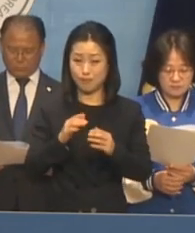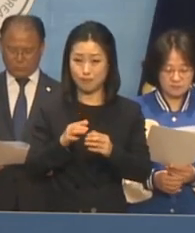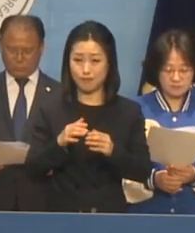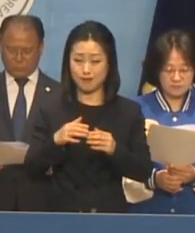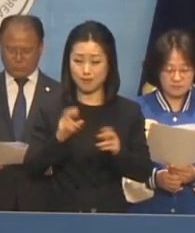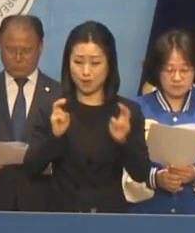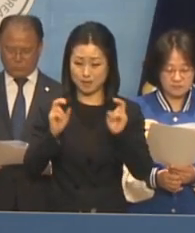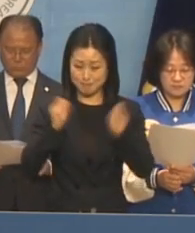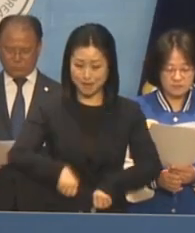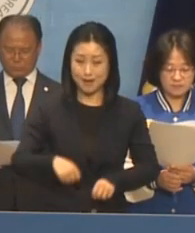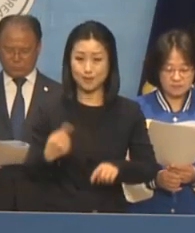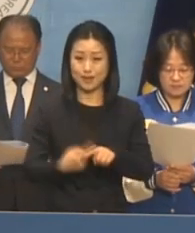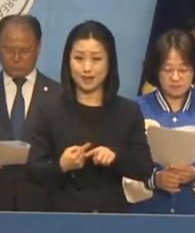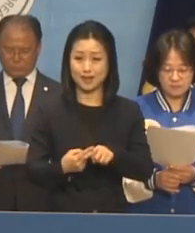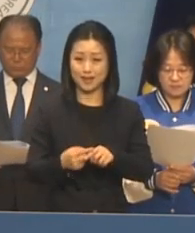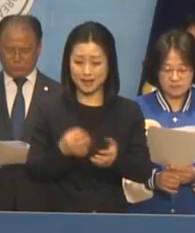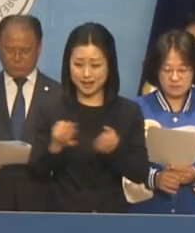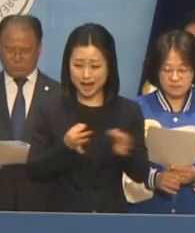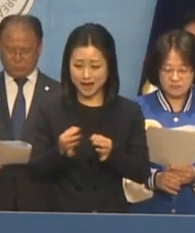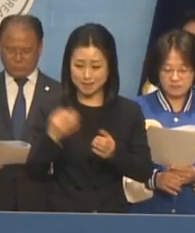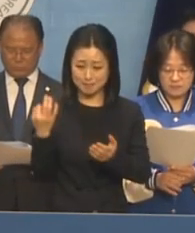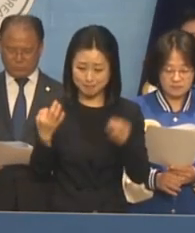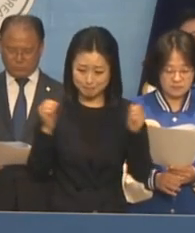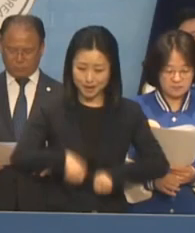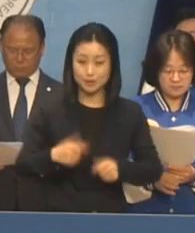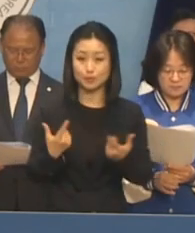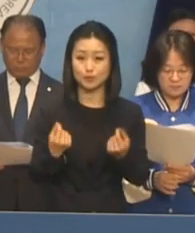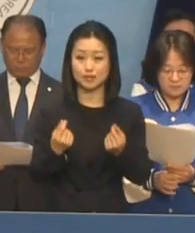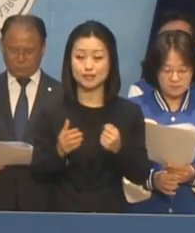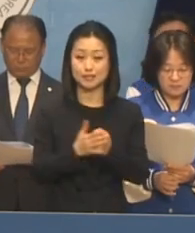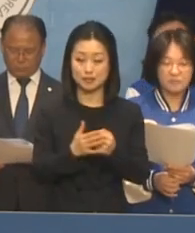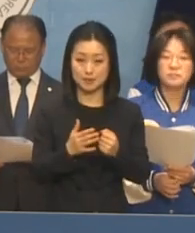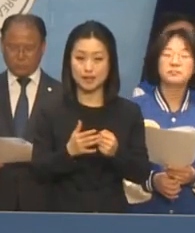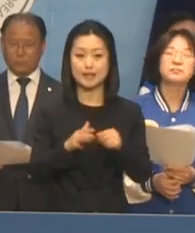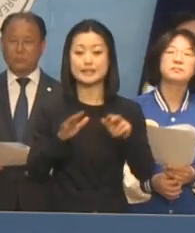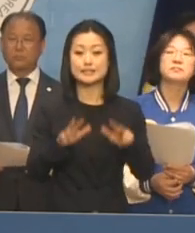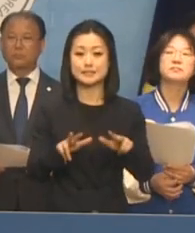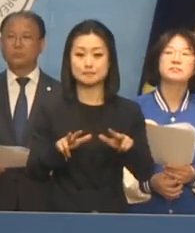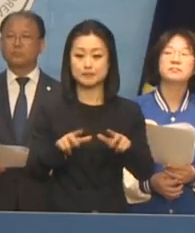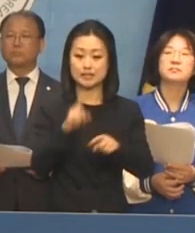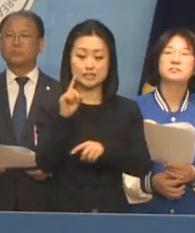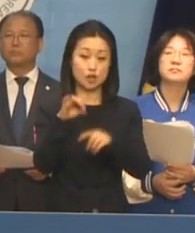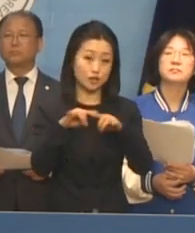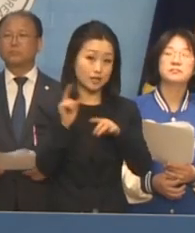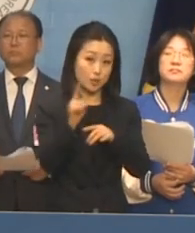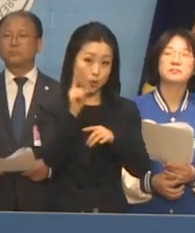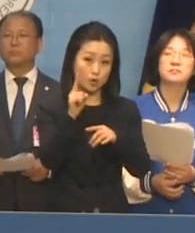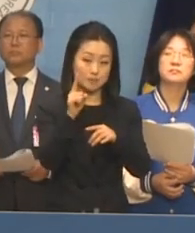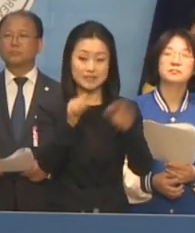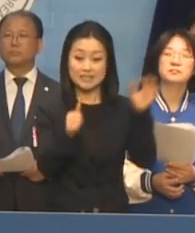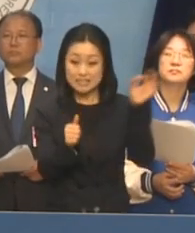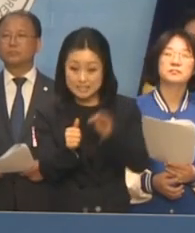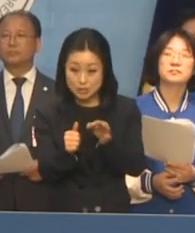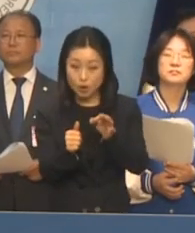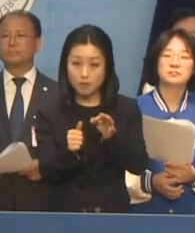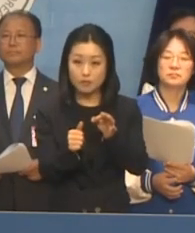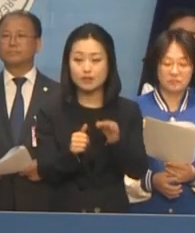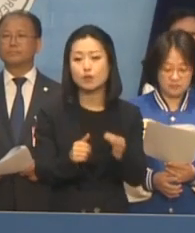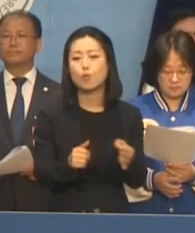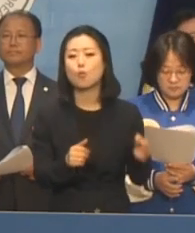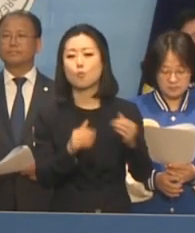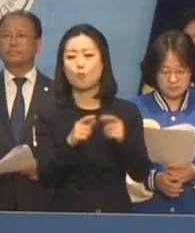소상공인이 에너지 비용 절감을 체감할 수 있도록 지원 대상을 확대한 소상공인 에너지 바우처